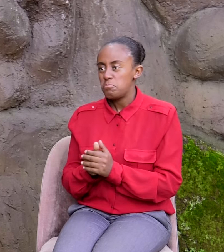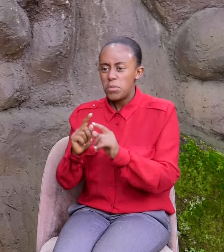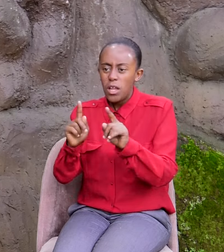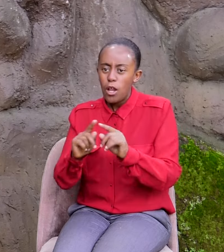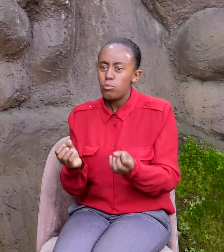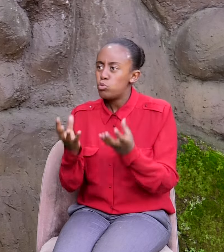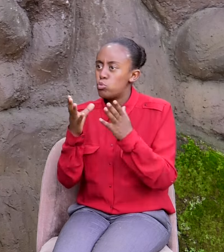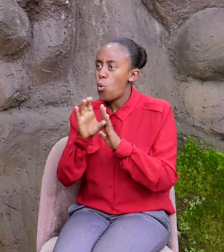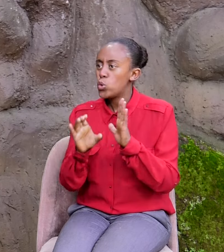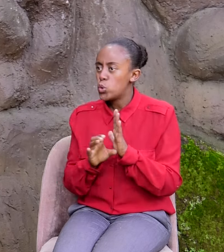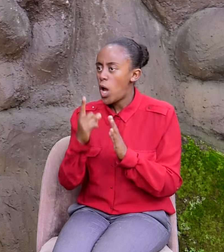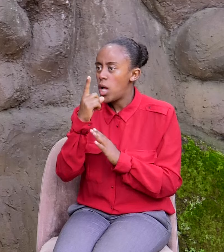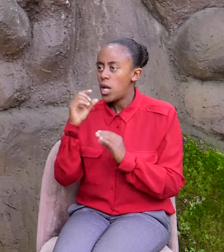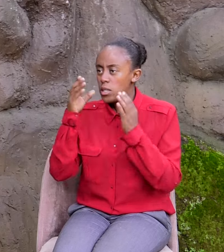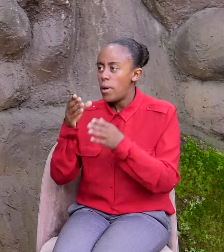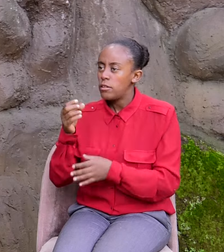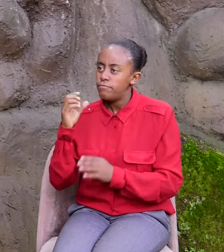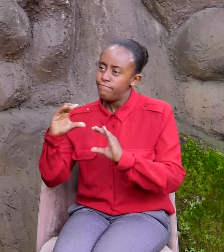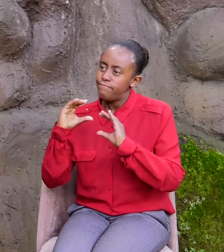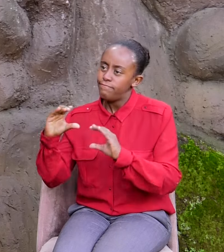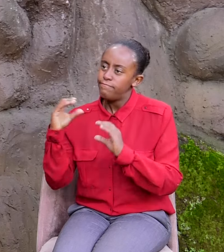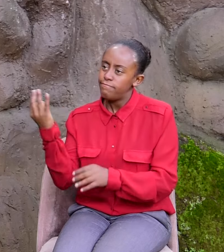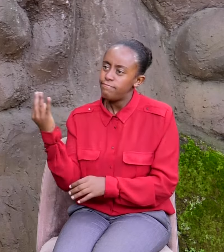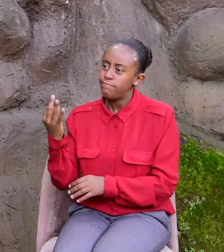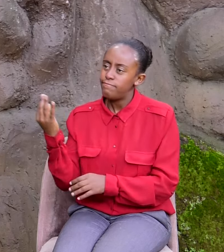በተለይ ብዙ ኮርሶችን አንድ ሌክቸር ሲይዛቸው